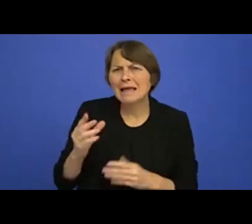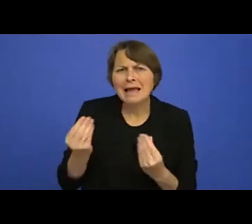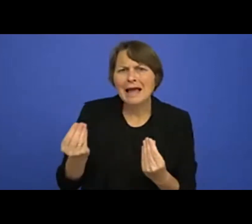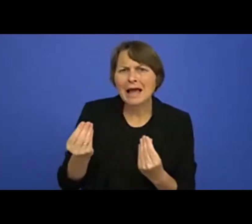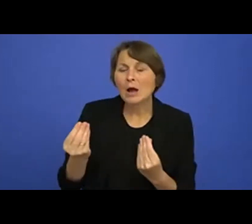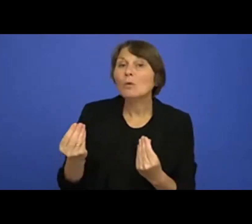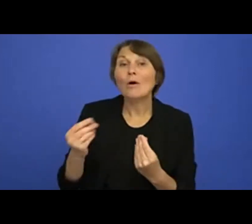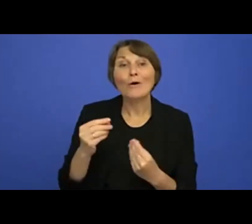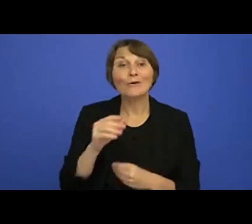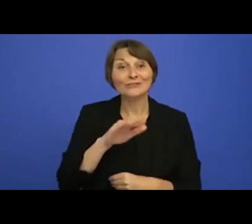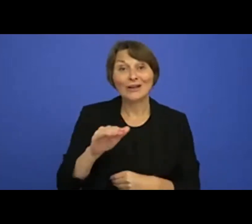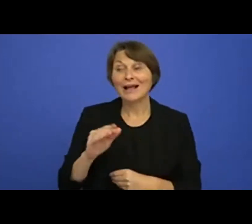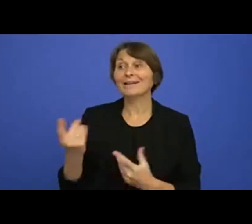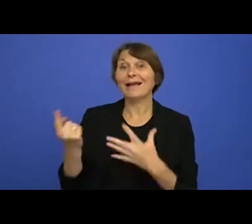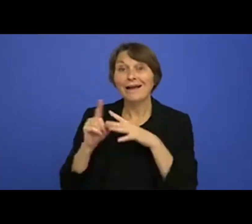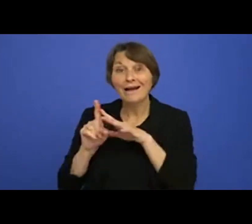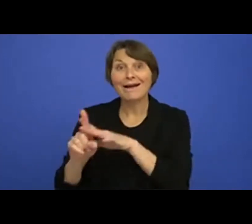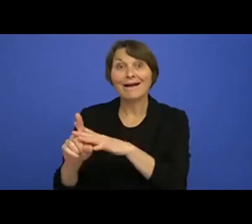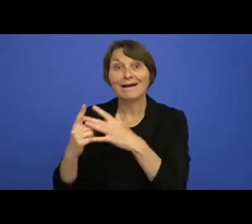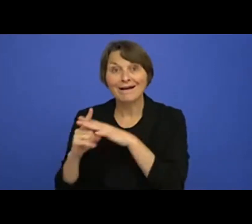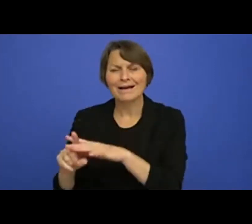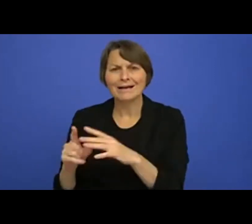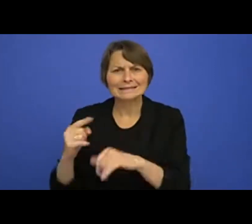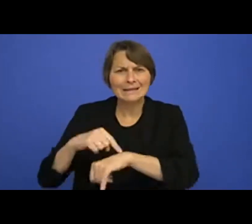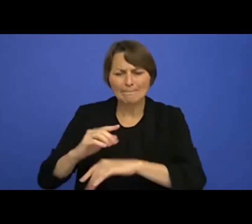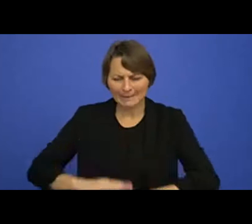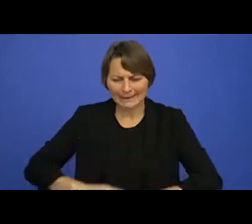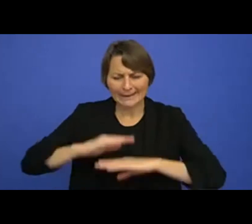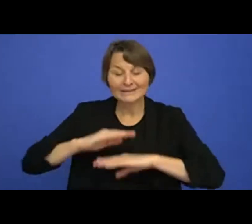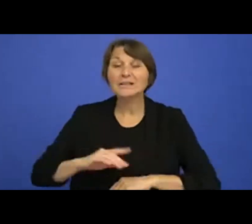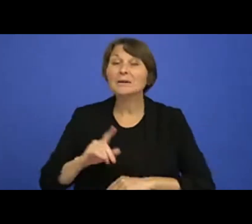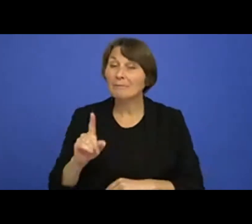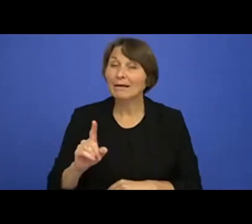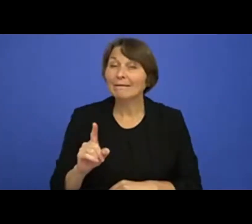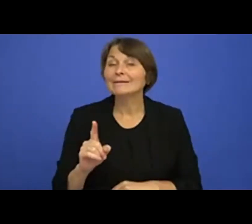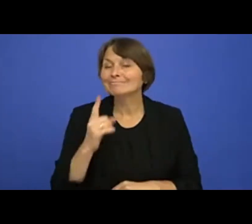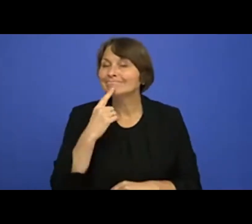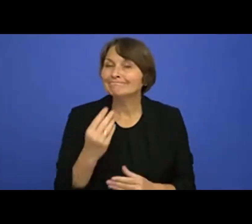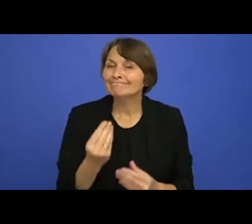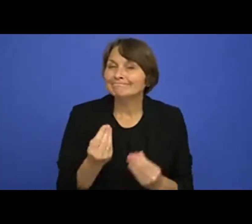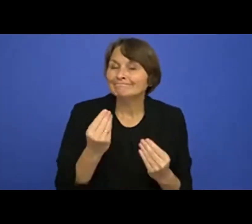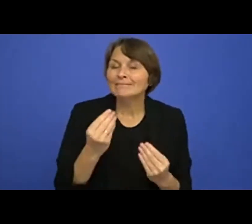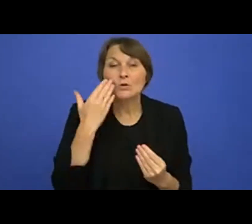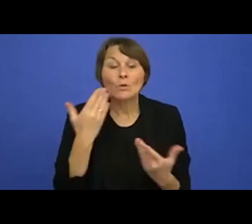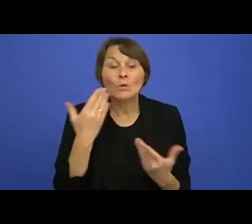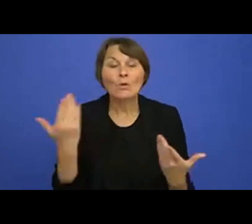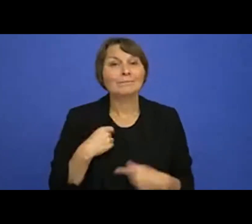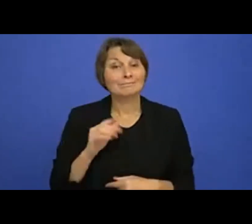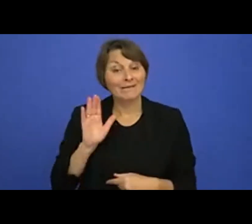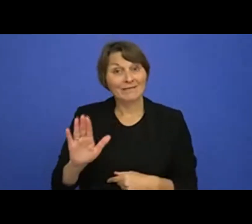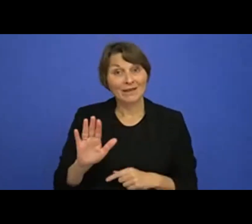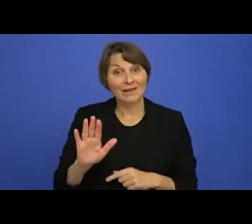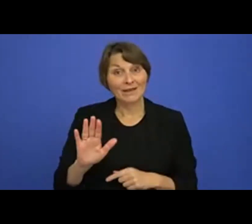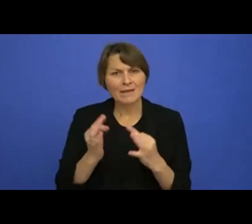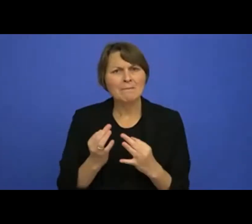différents en taux d'inscription dans le préprimaire et très différents également dans la